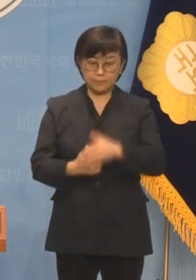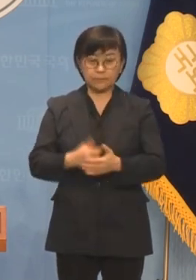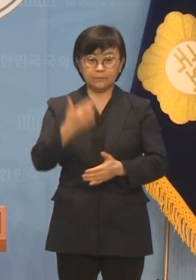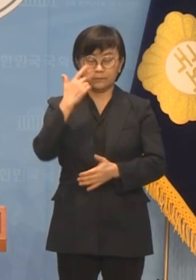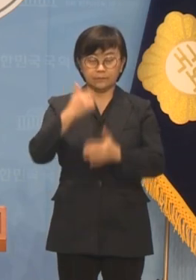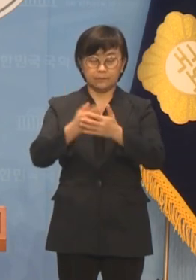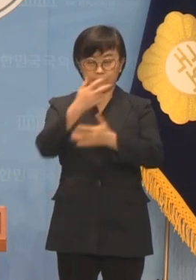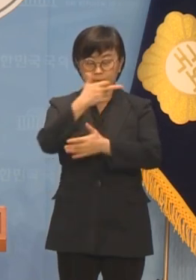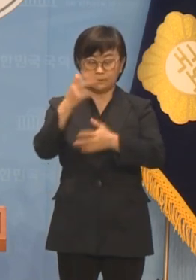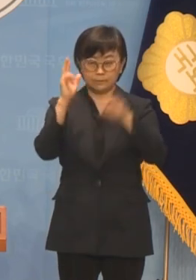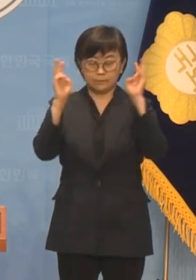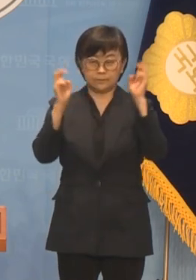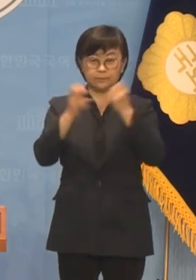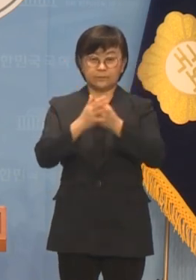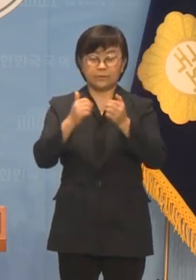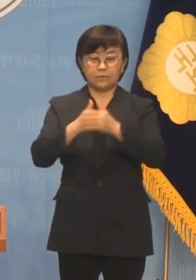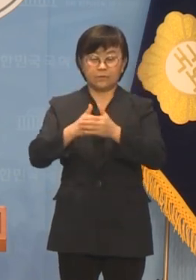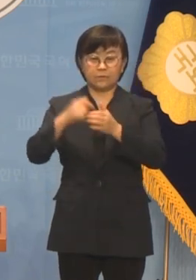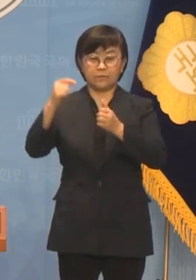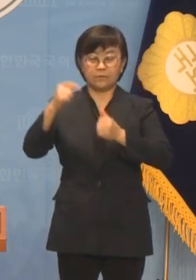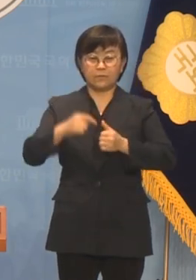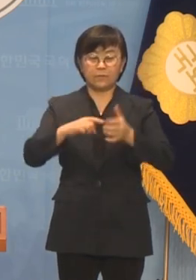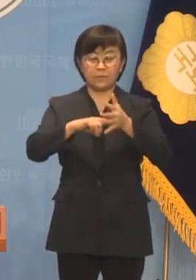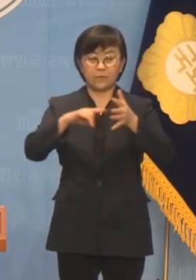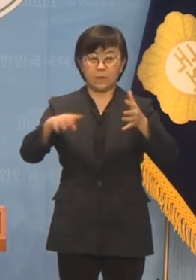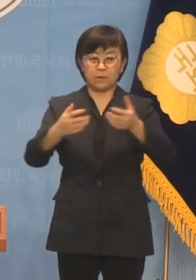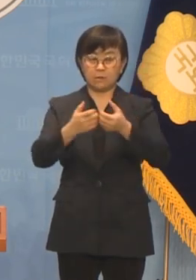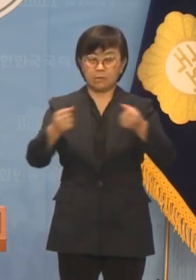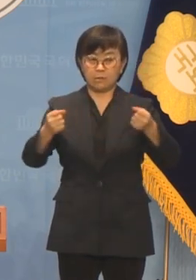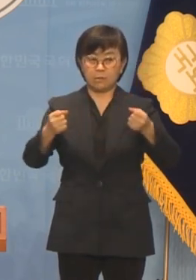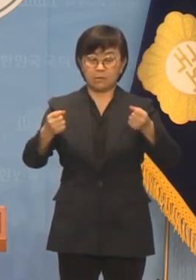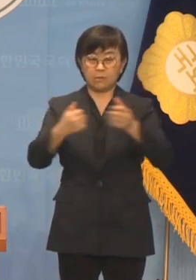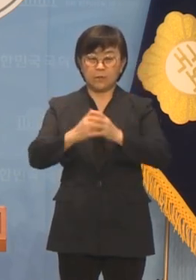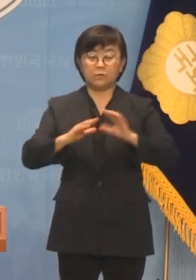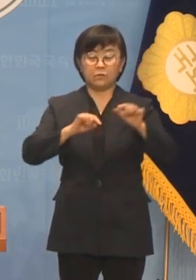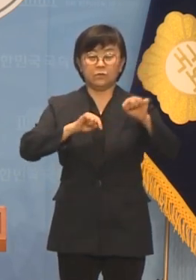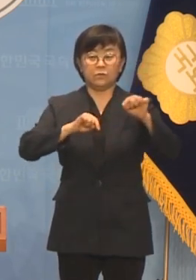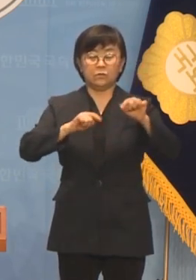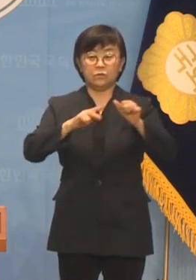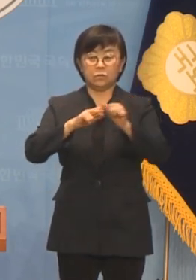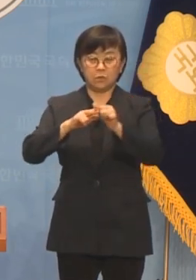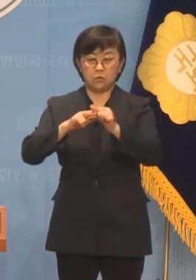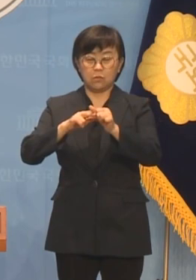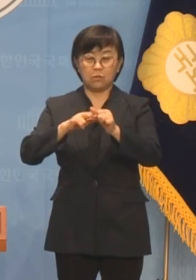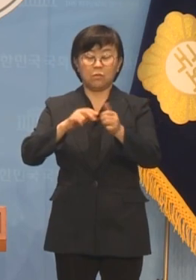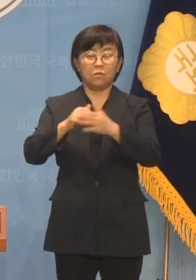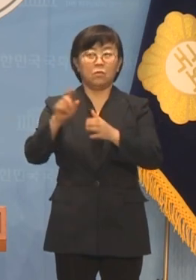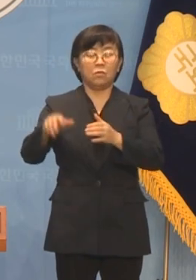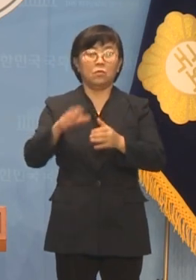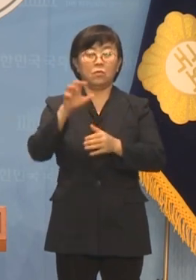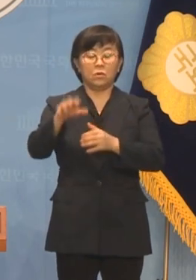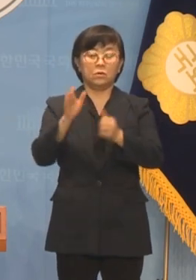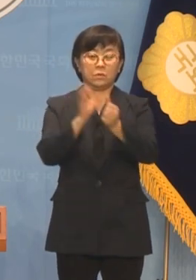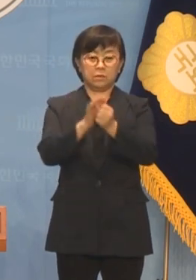미국 대기업에 관리받고 혈세 쪼개기 한 사람에게 국정원을 맡길 수는 없습니다.